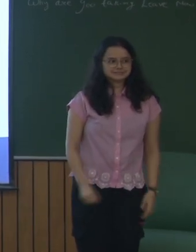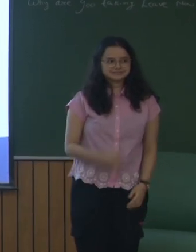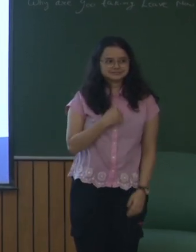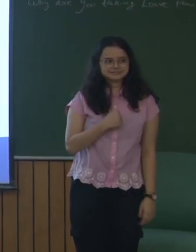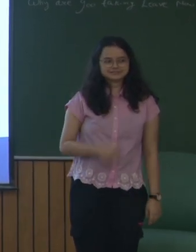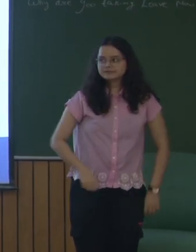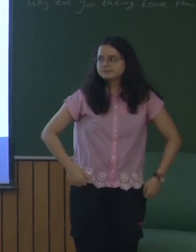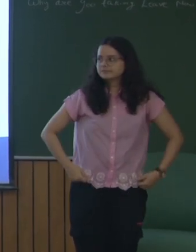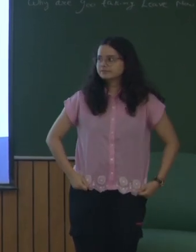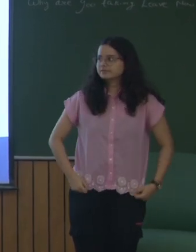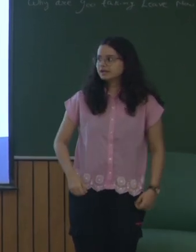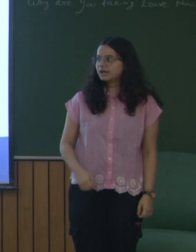हाँ ओके